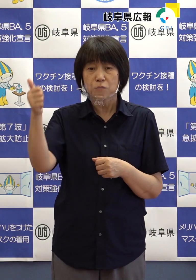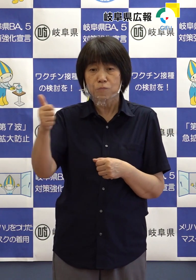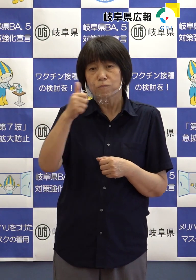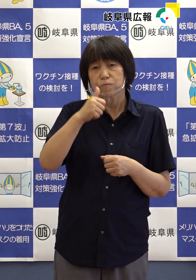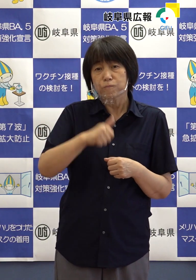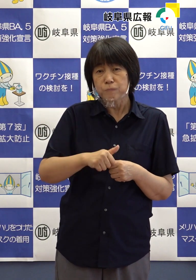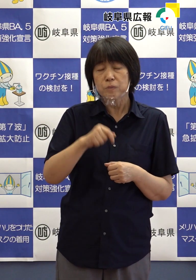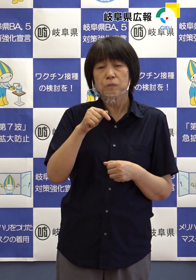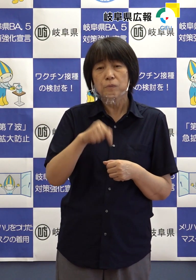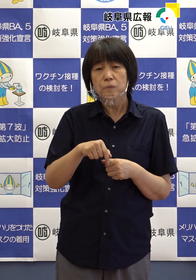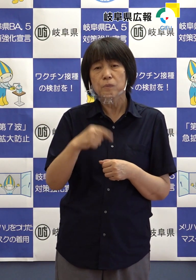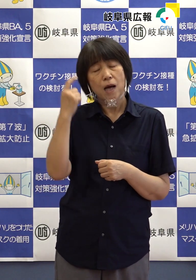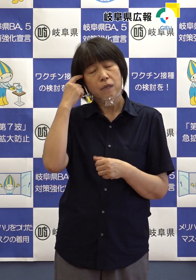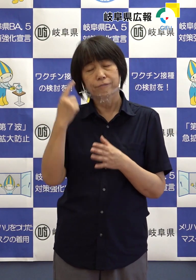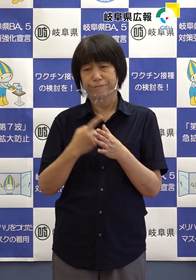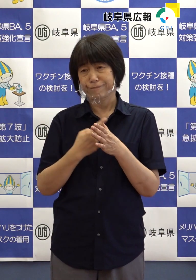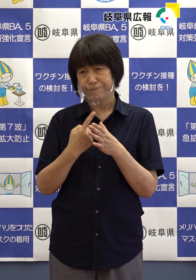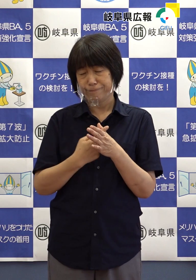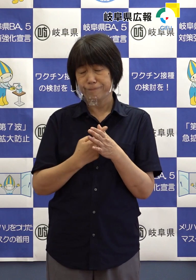考えてないですね